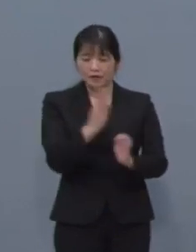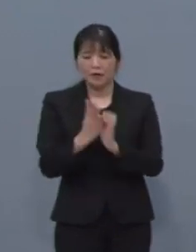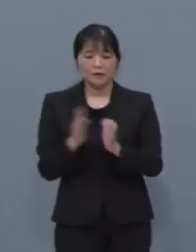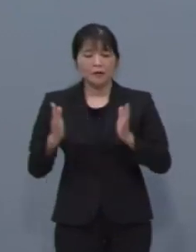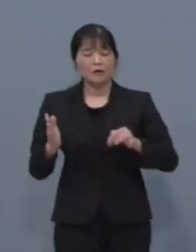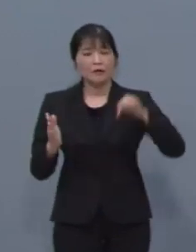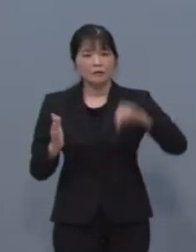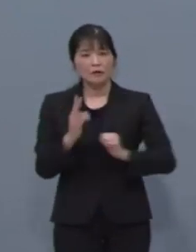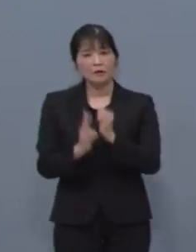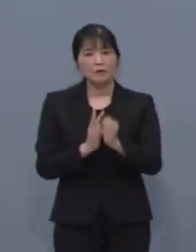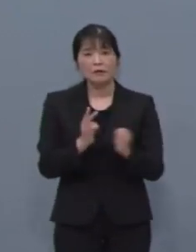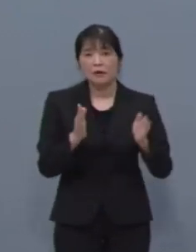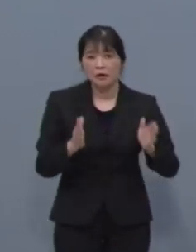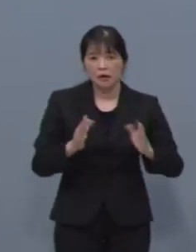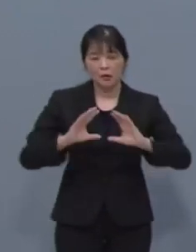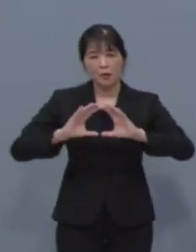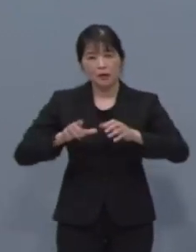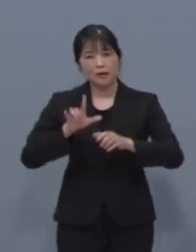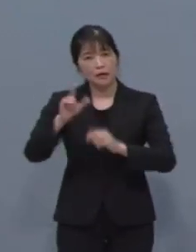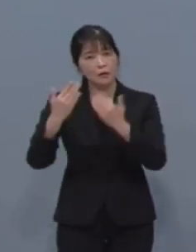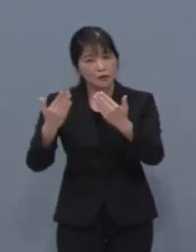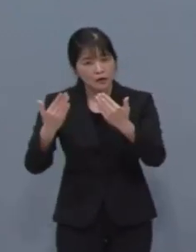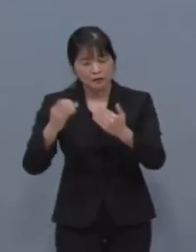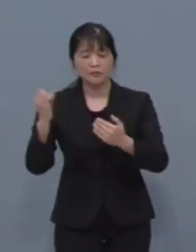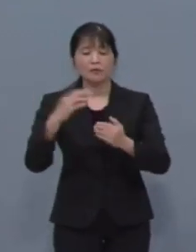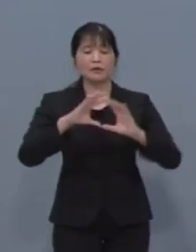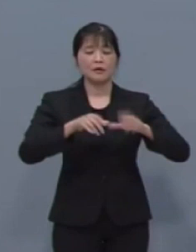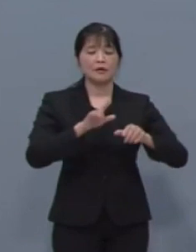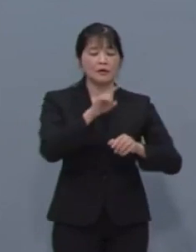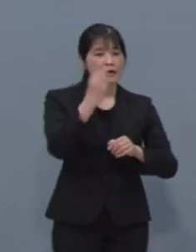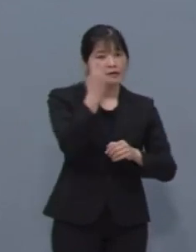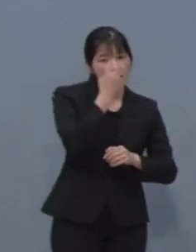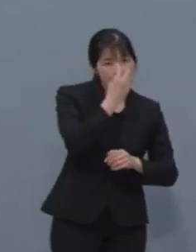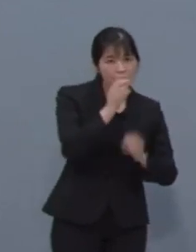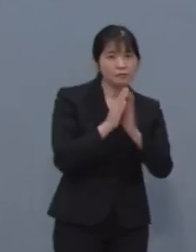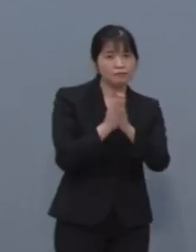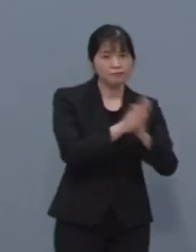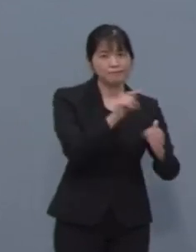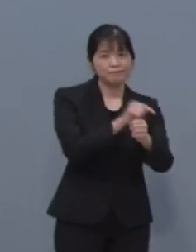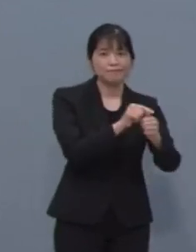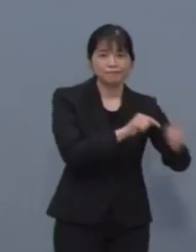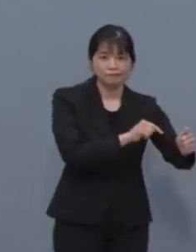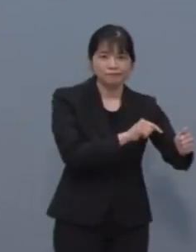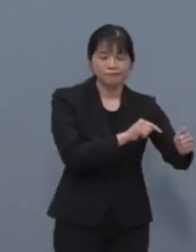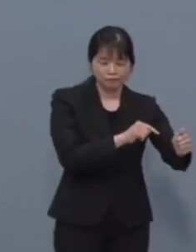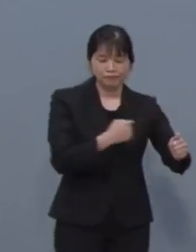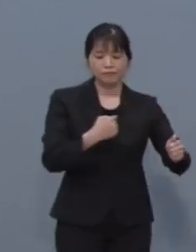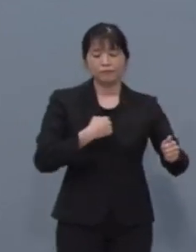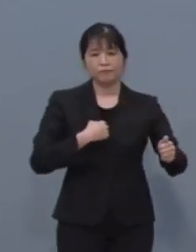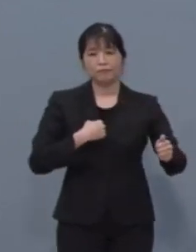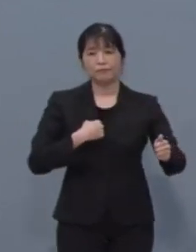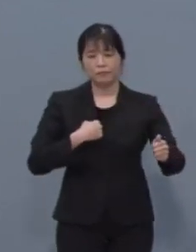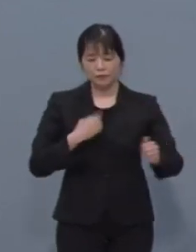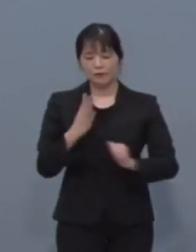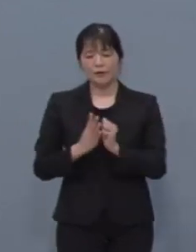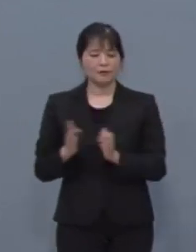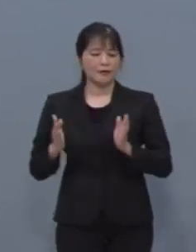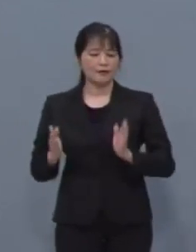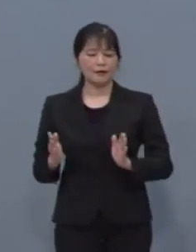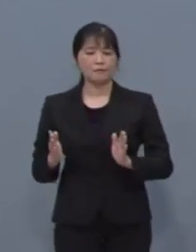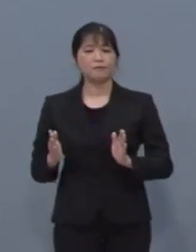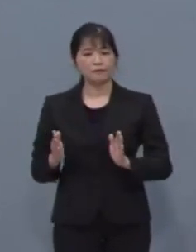海外留学や海外視察をして来てもらえます私自身は知事になっても4年1機しかやりませ